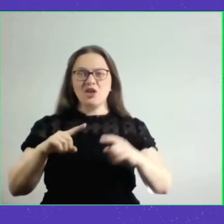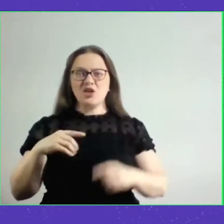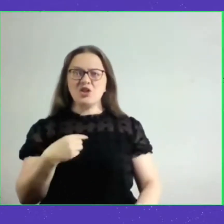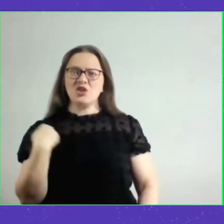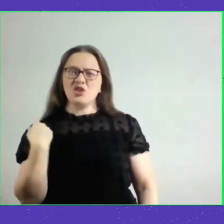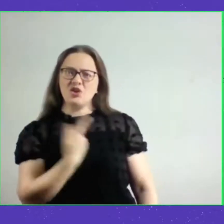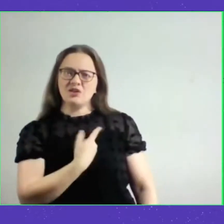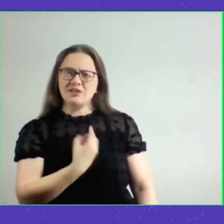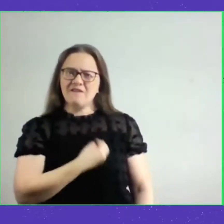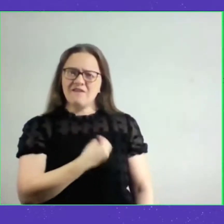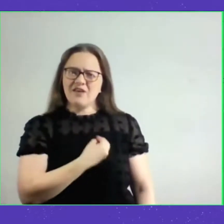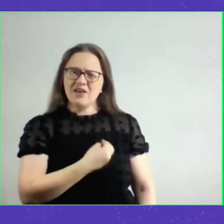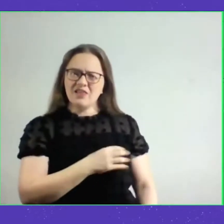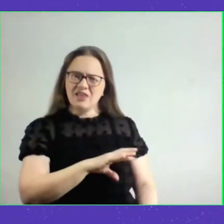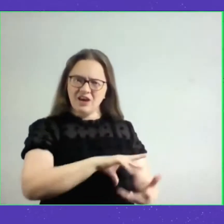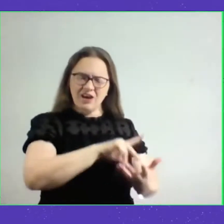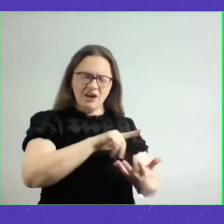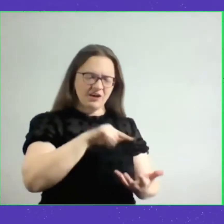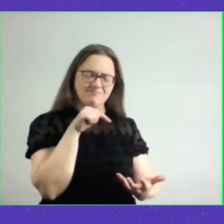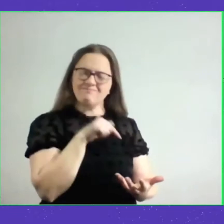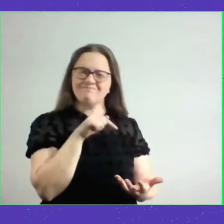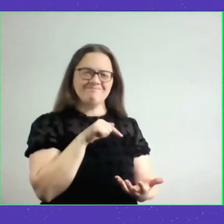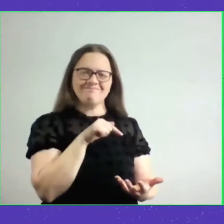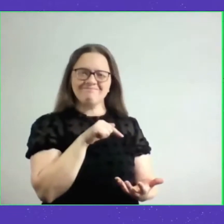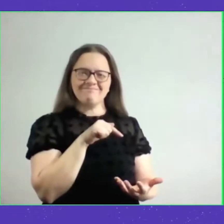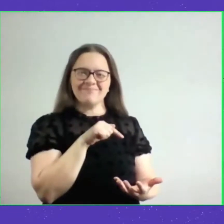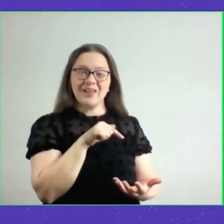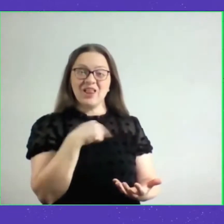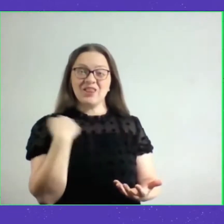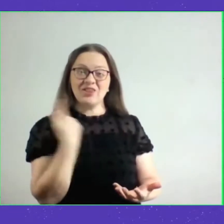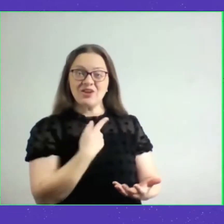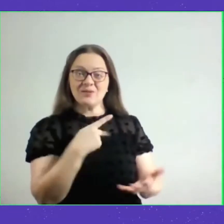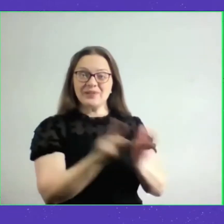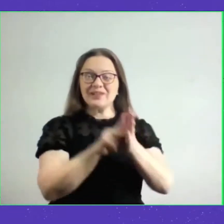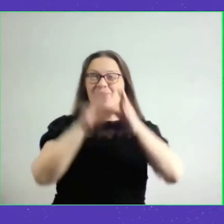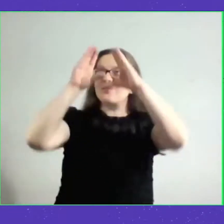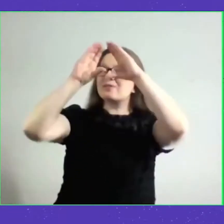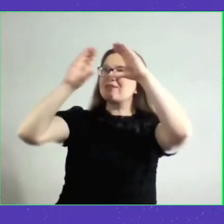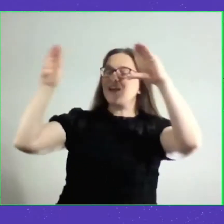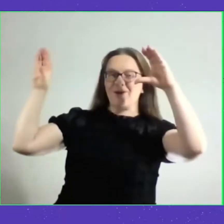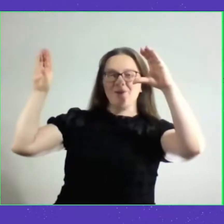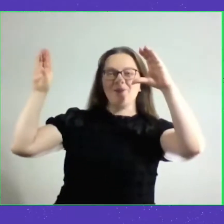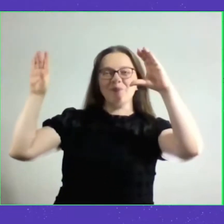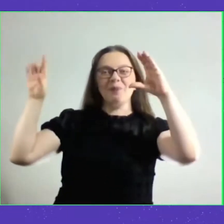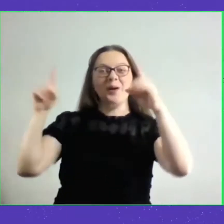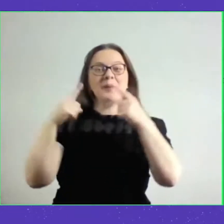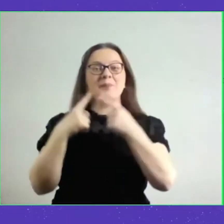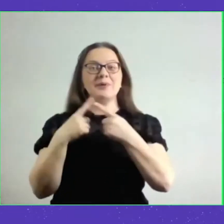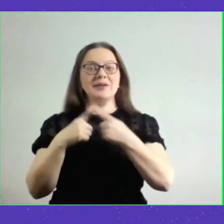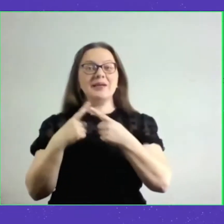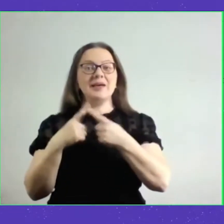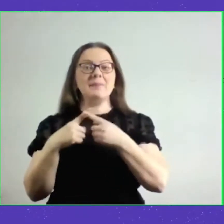Nós somos uma geração do alto. A nossa origem é o alto.